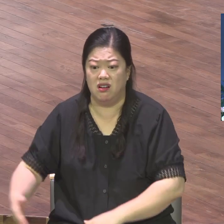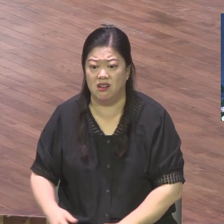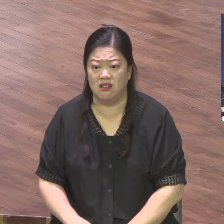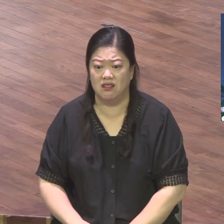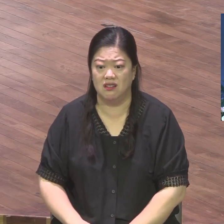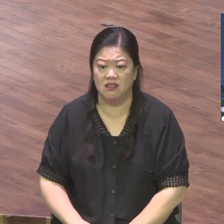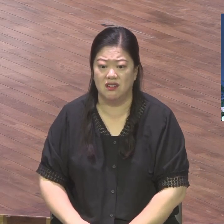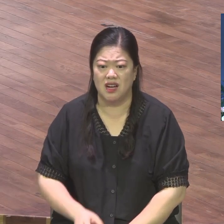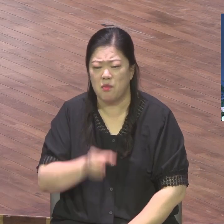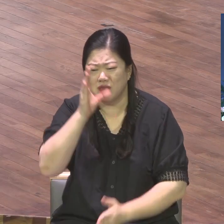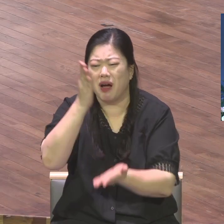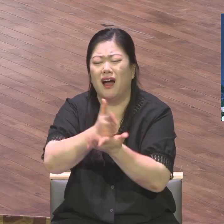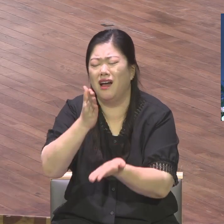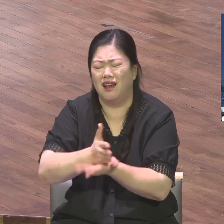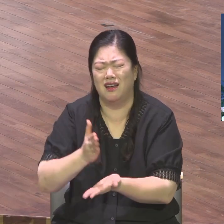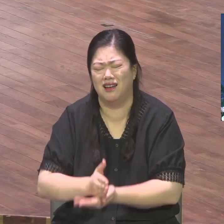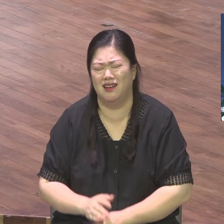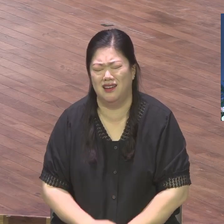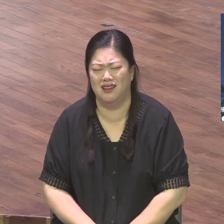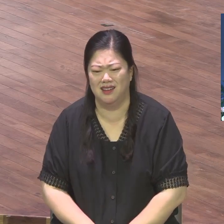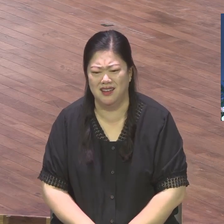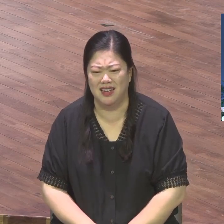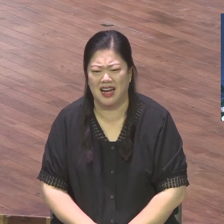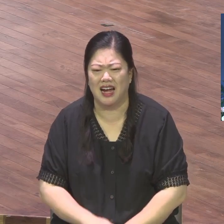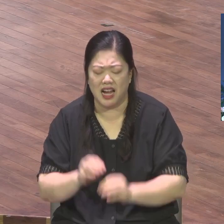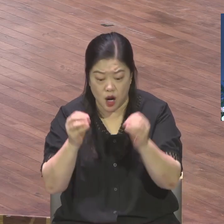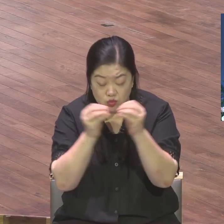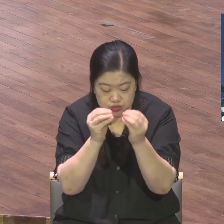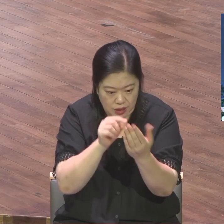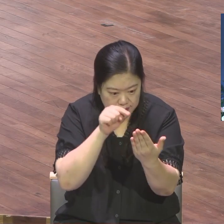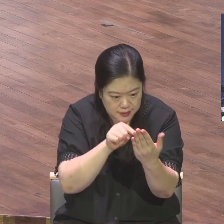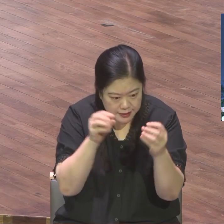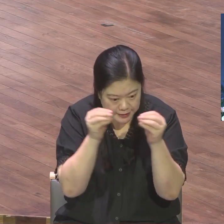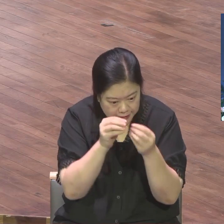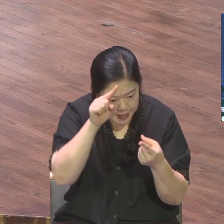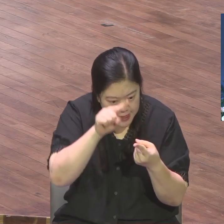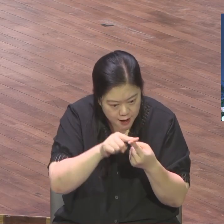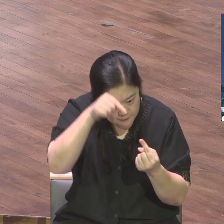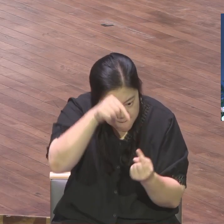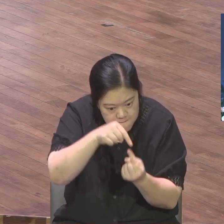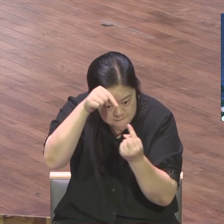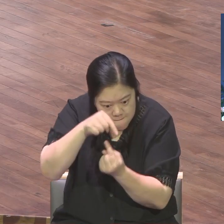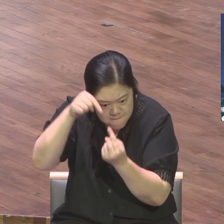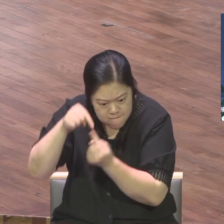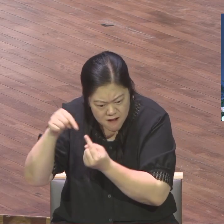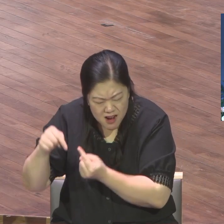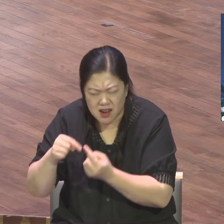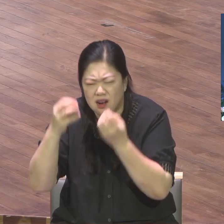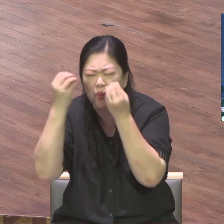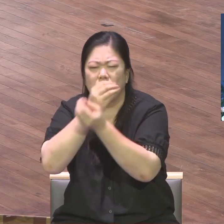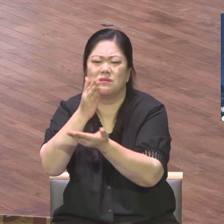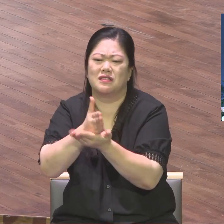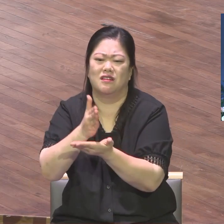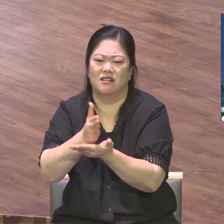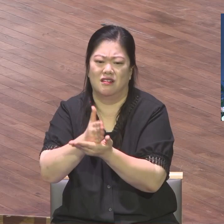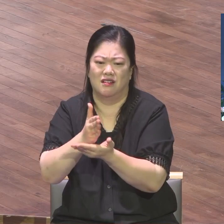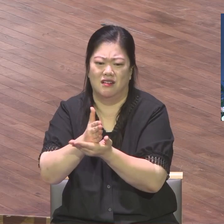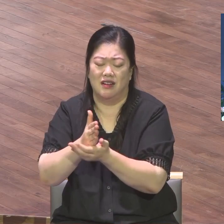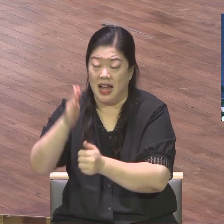이 말씀하신 이유는요. 복음을 전거하는 전파자의 글을 지킨다는